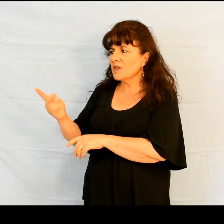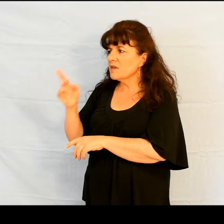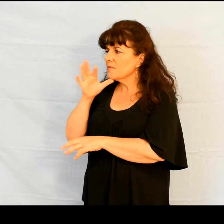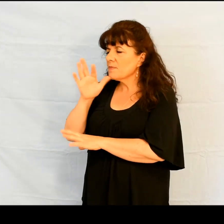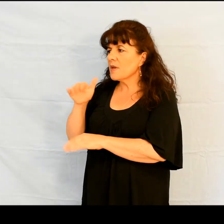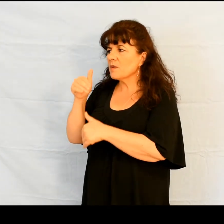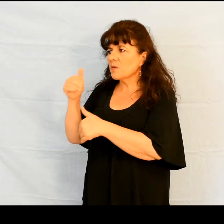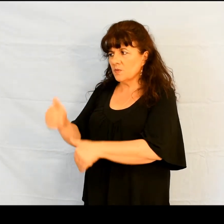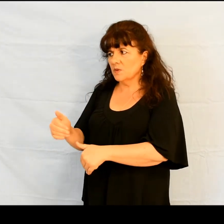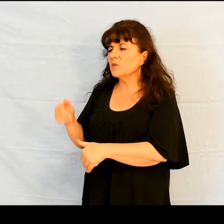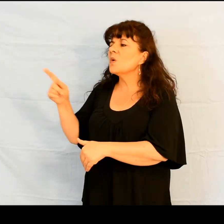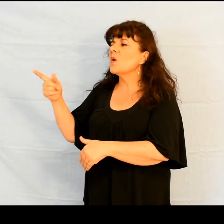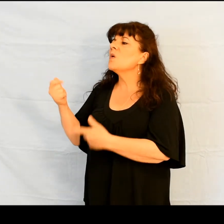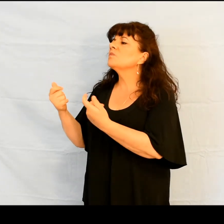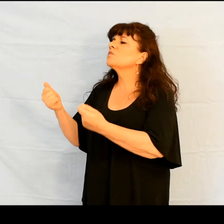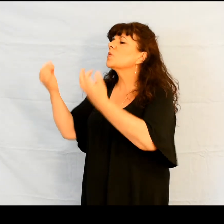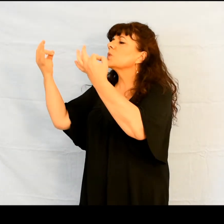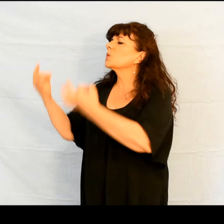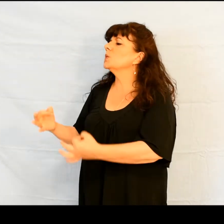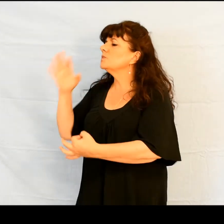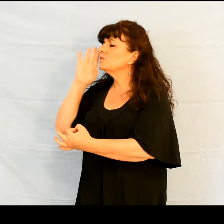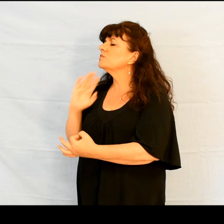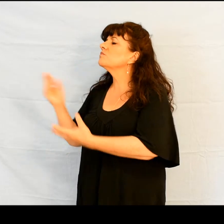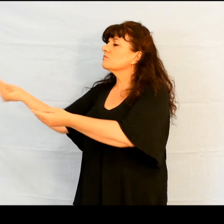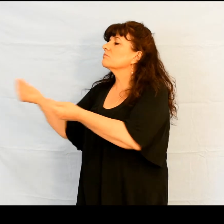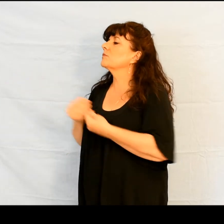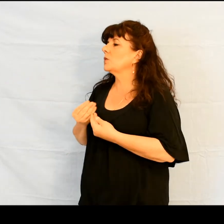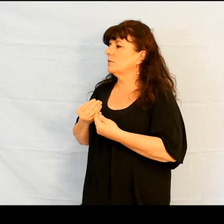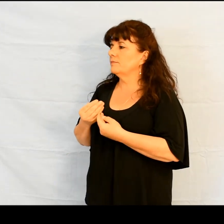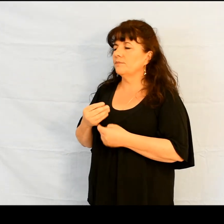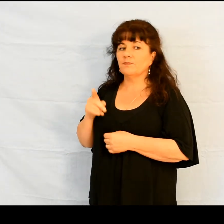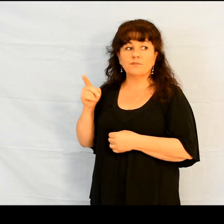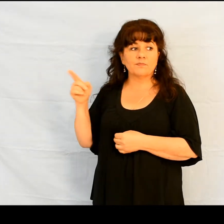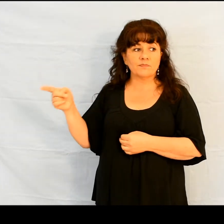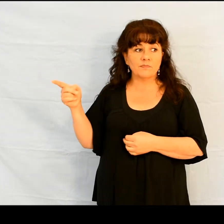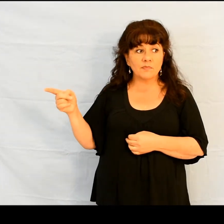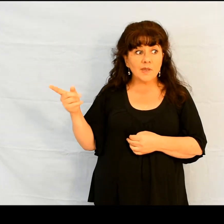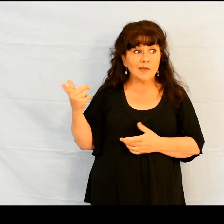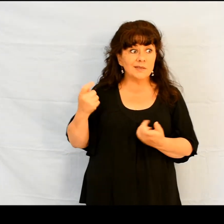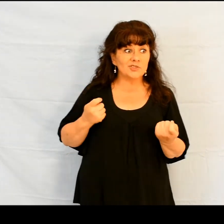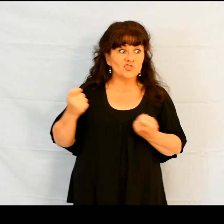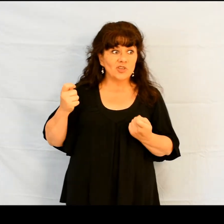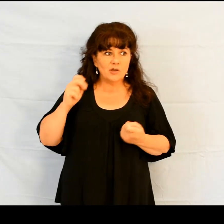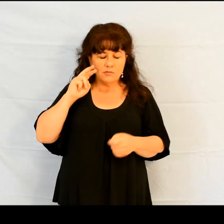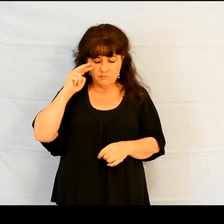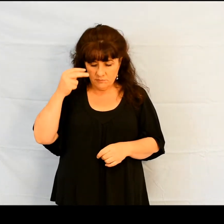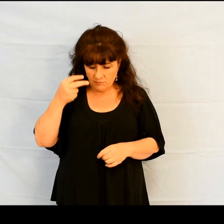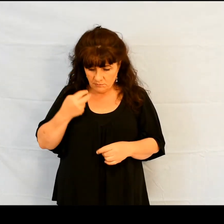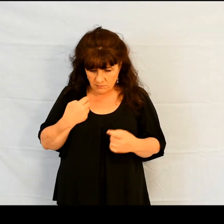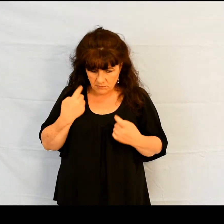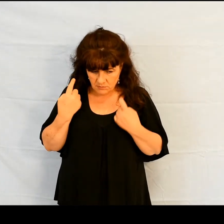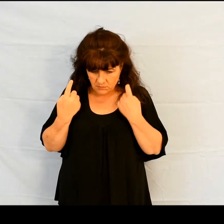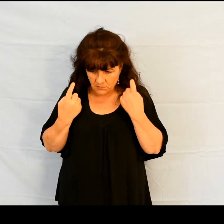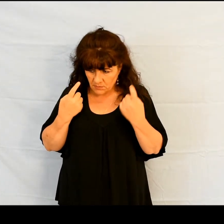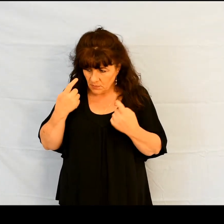Le gérant se dit en lui-même, « Que vais-je faire puisque mon maître me retire la gestion ?